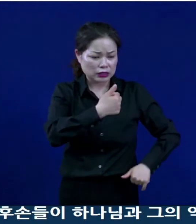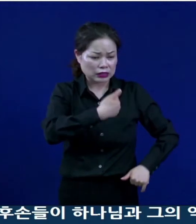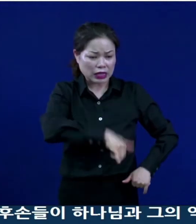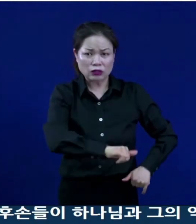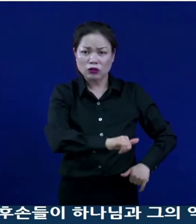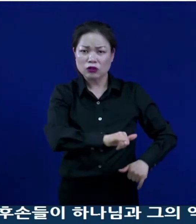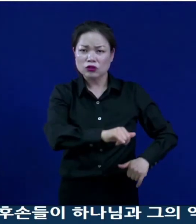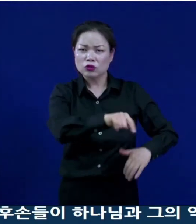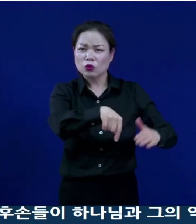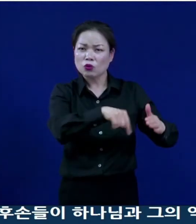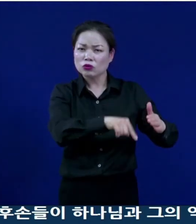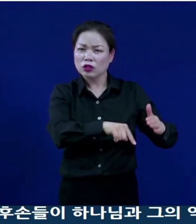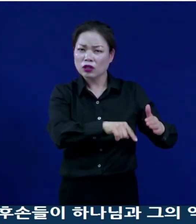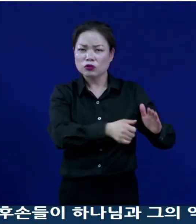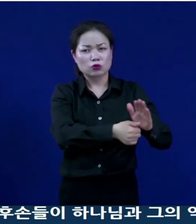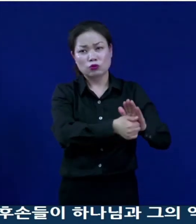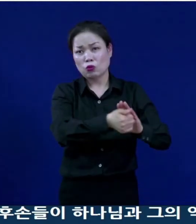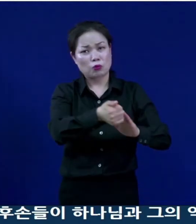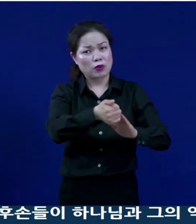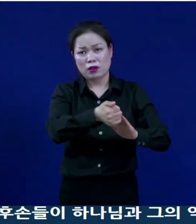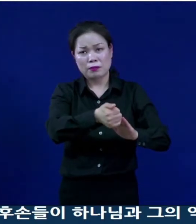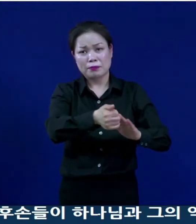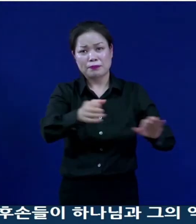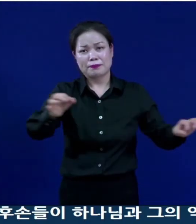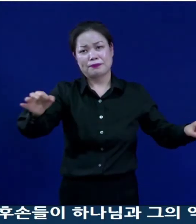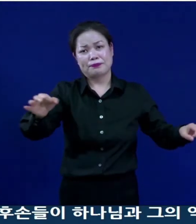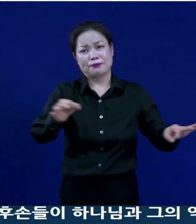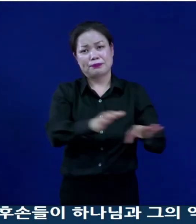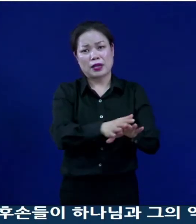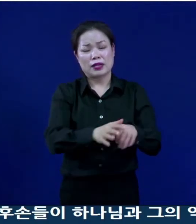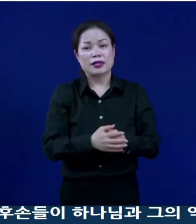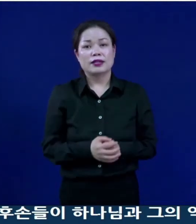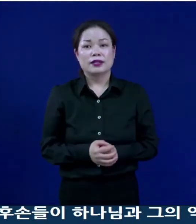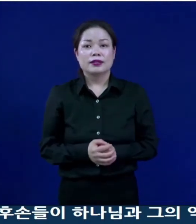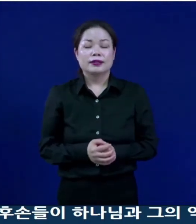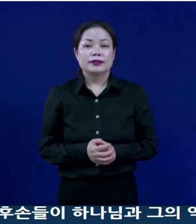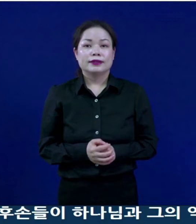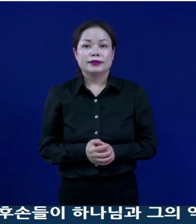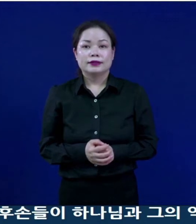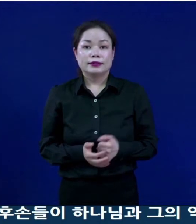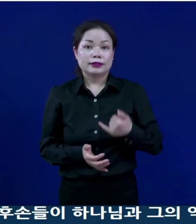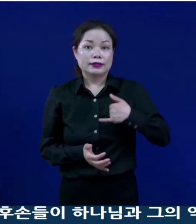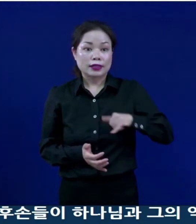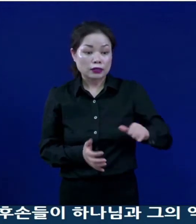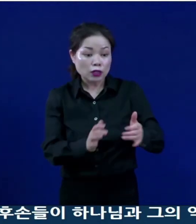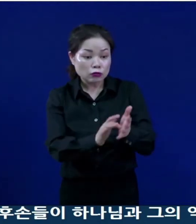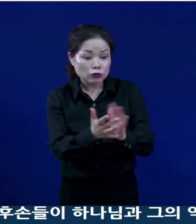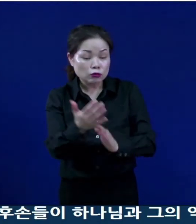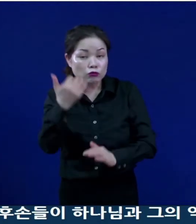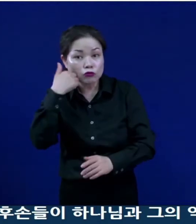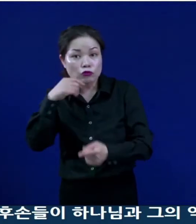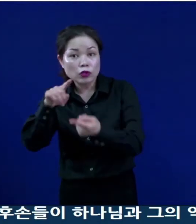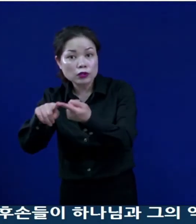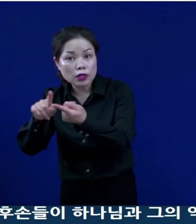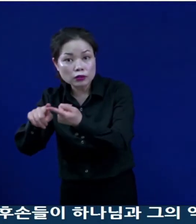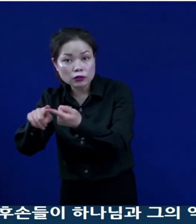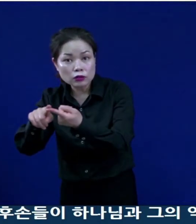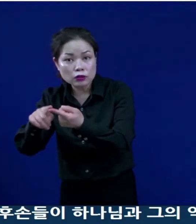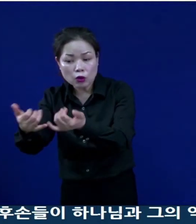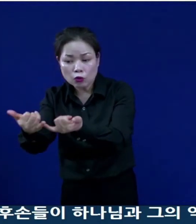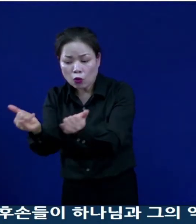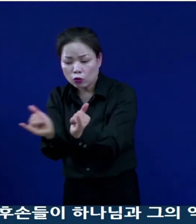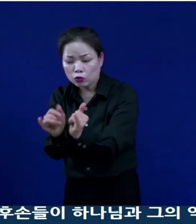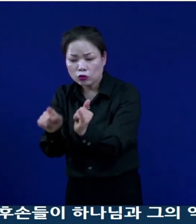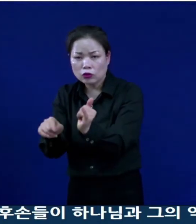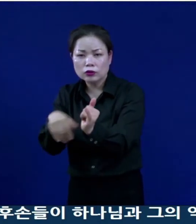가슴에서 소망은 점점 더 사라져 갈 것입니다. 자녀들에게 예수님이 누구신지, 교회 공동체에서